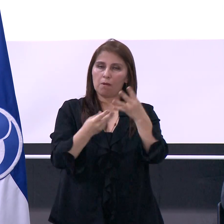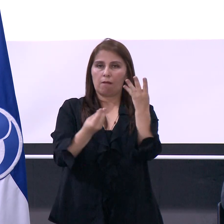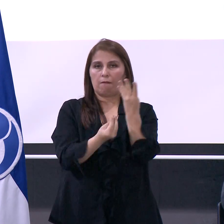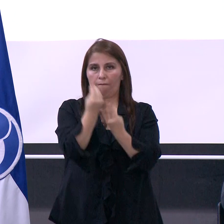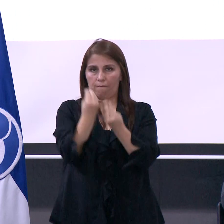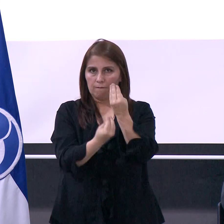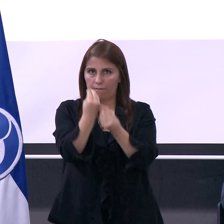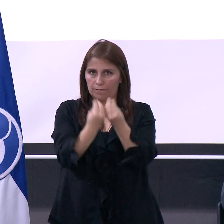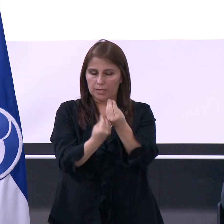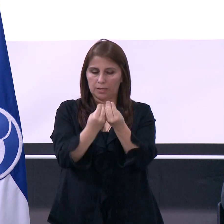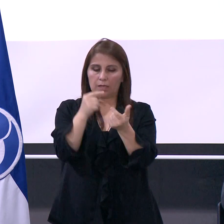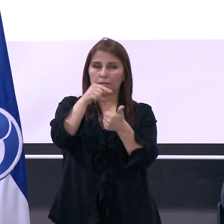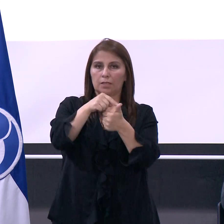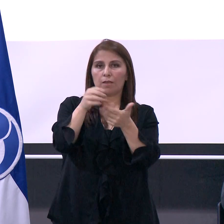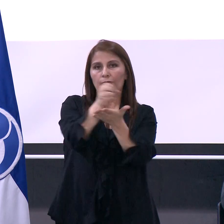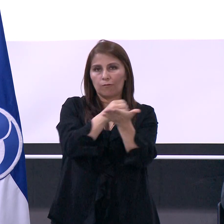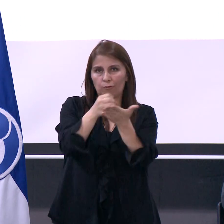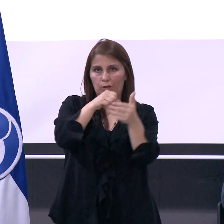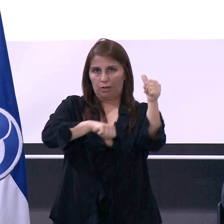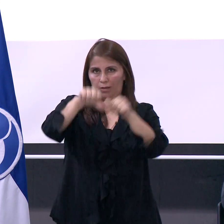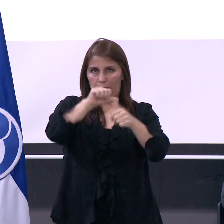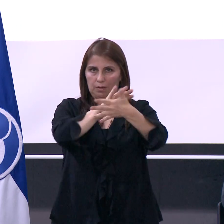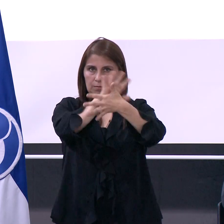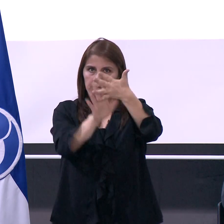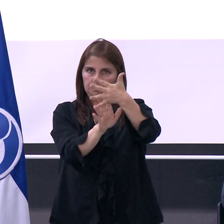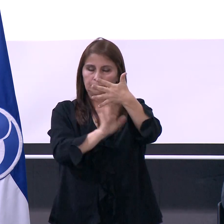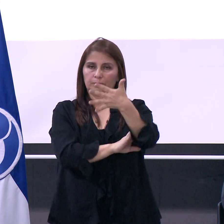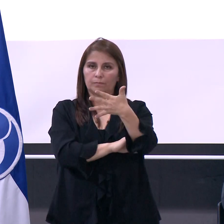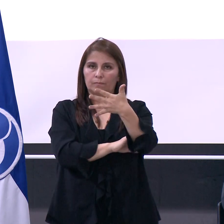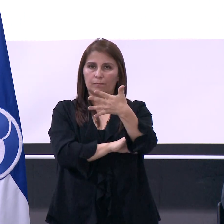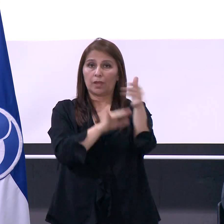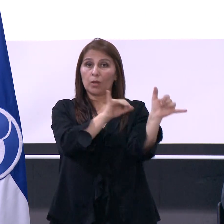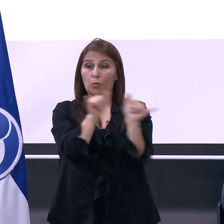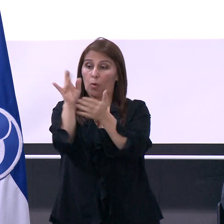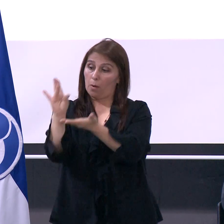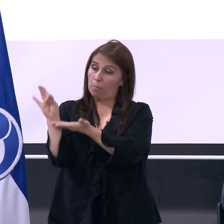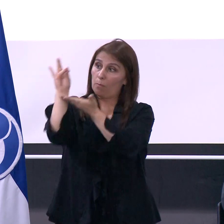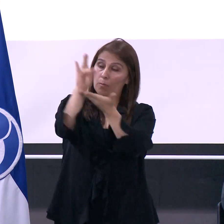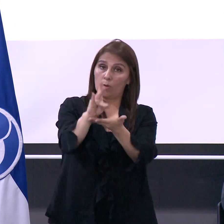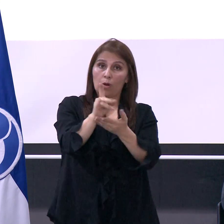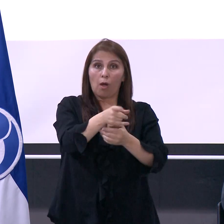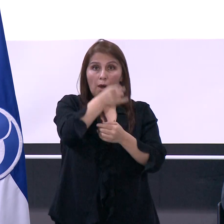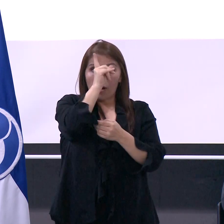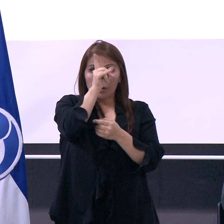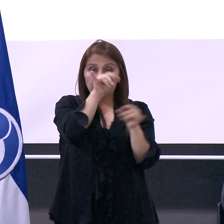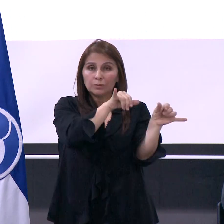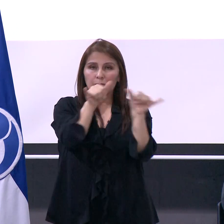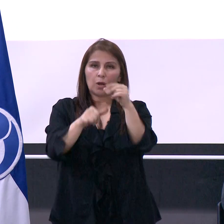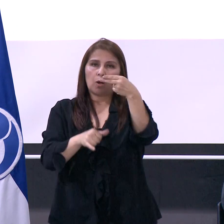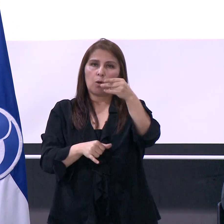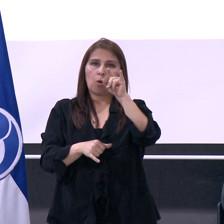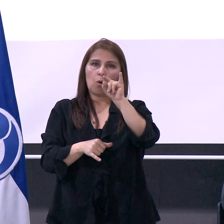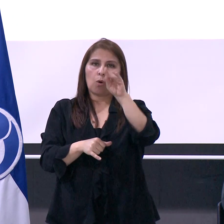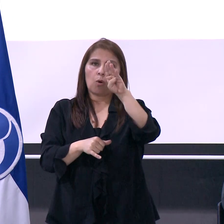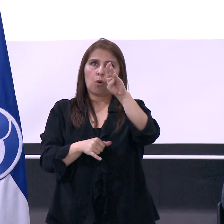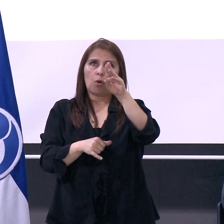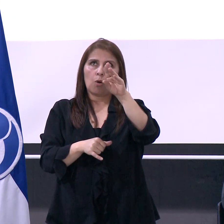y ciencias biológicas y químicas siguiendo el modelo alemán de tradición humbolt jana